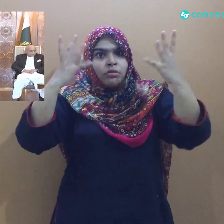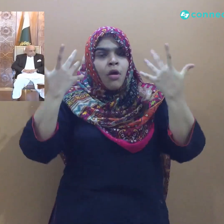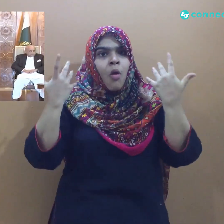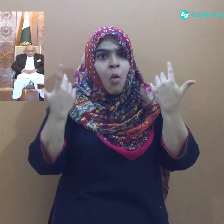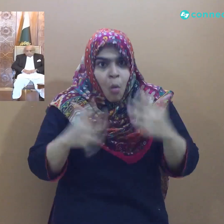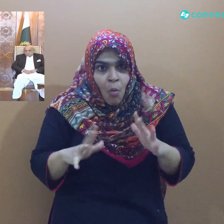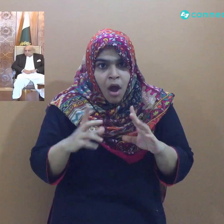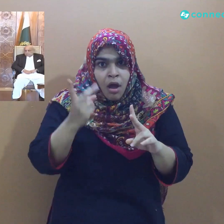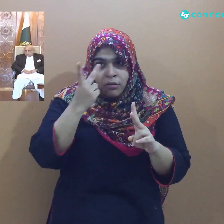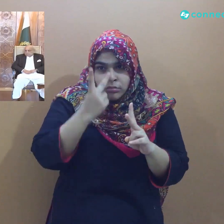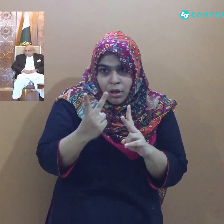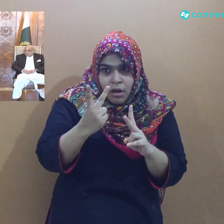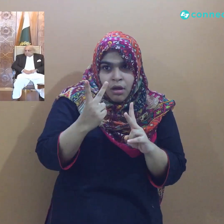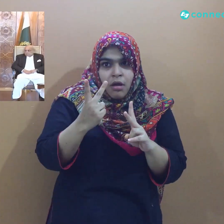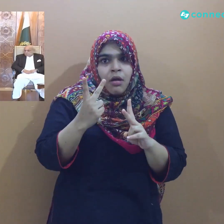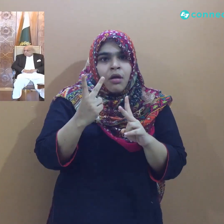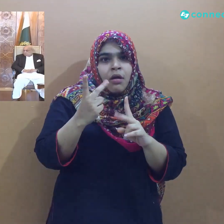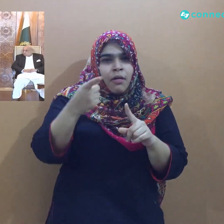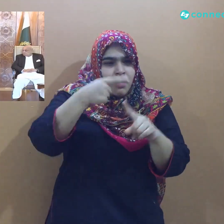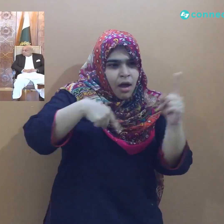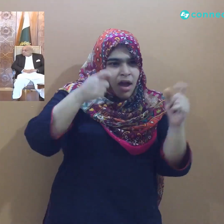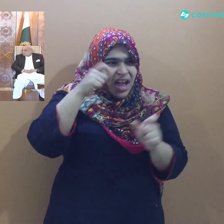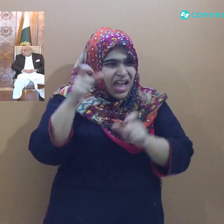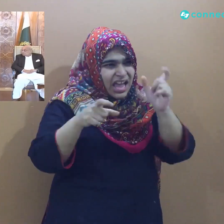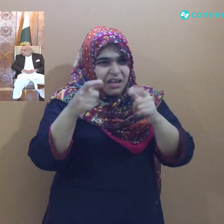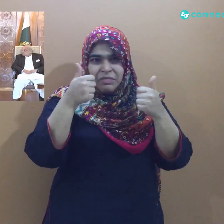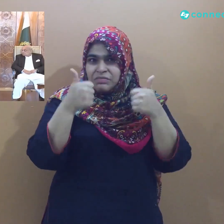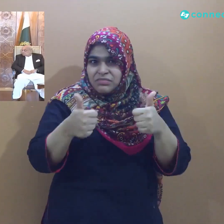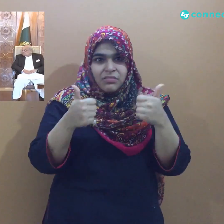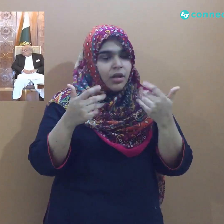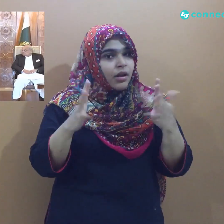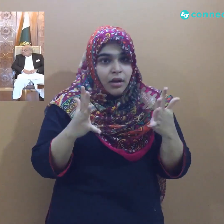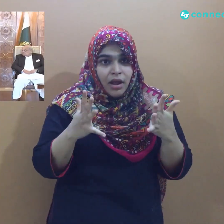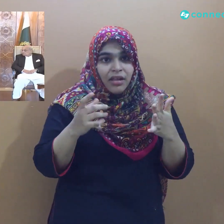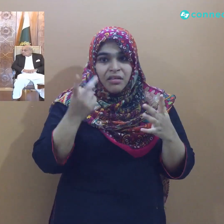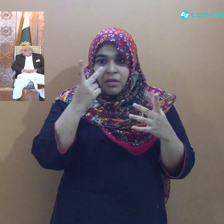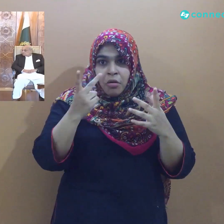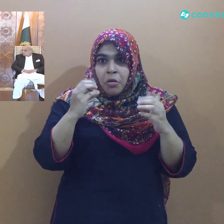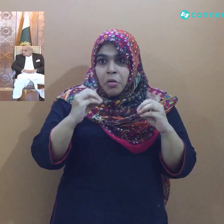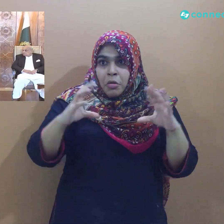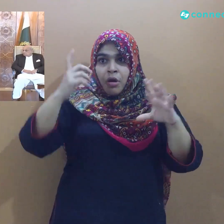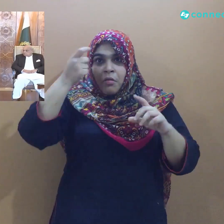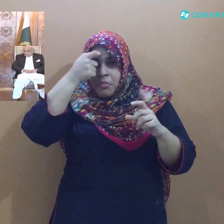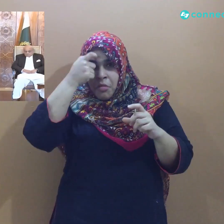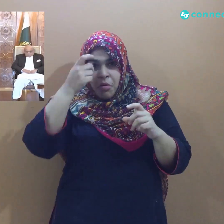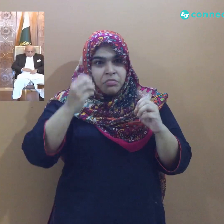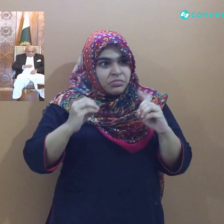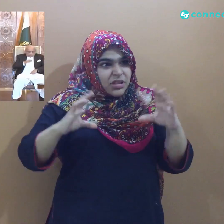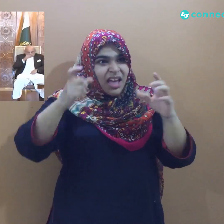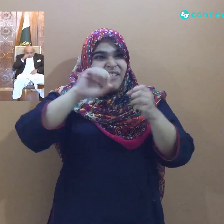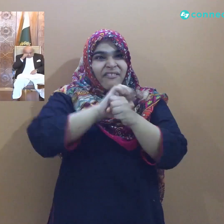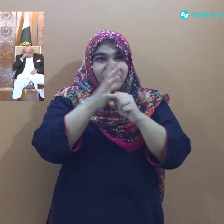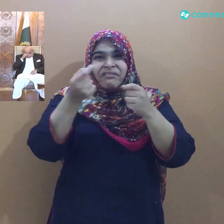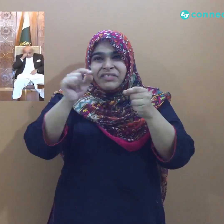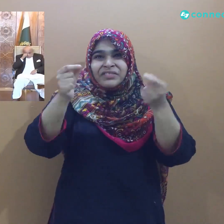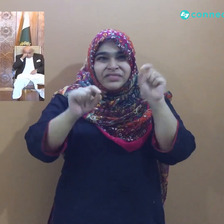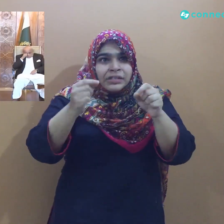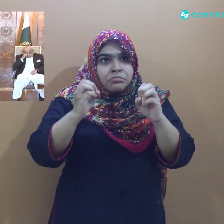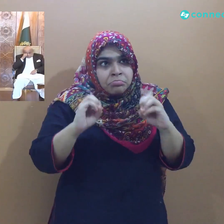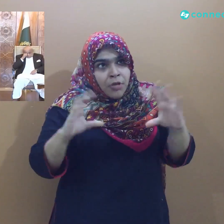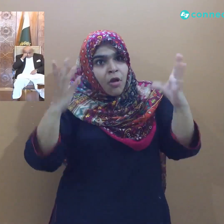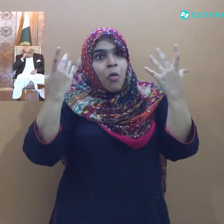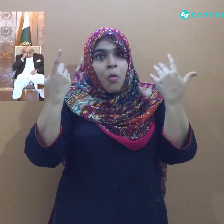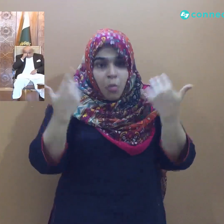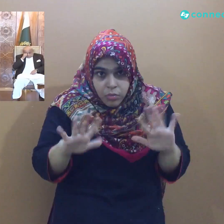تدابیر کے اعتبار سے متاثرین کی حالات میں متاثرین کی تعداد کورونا کی بڑھ گئی